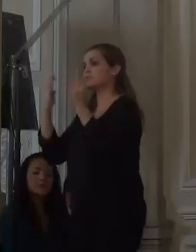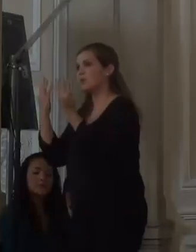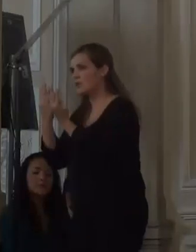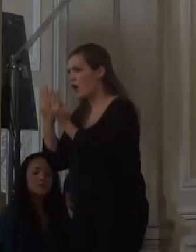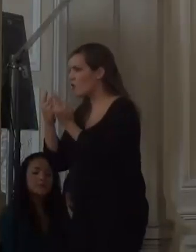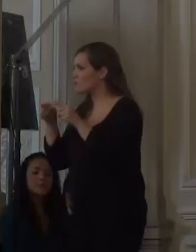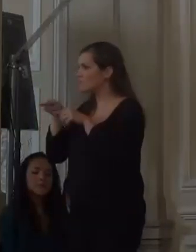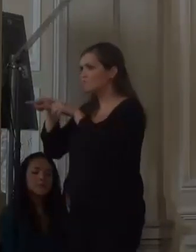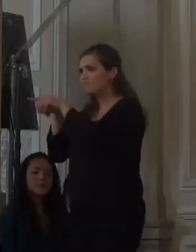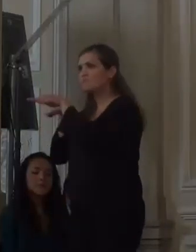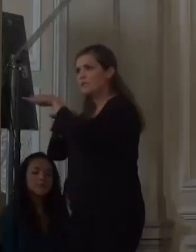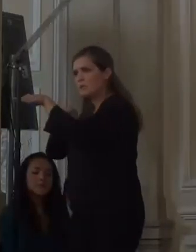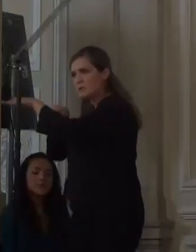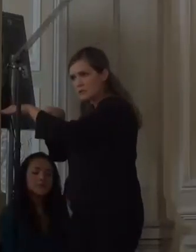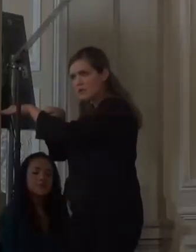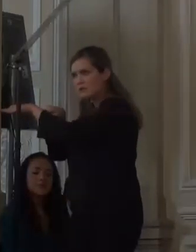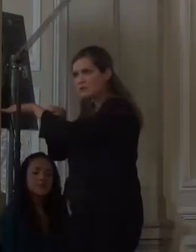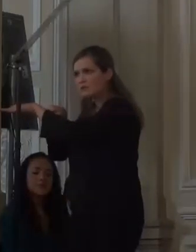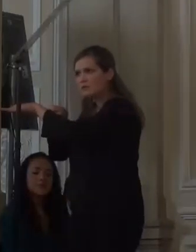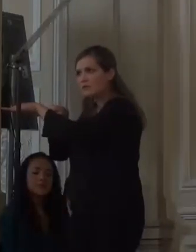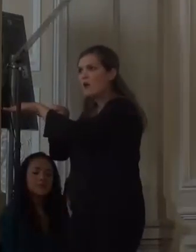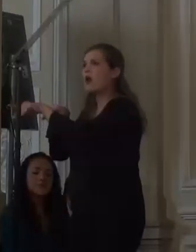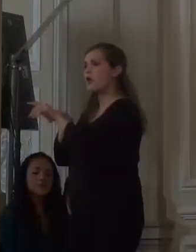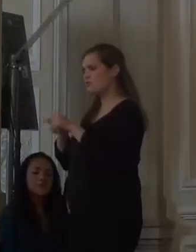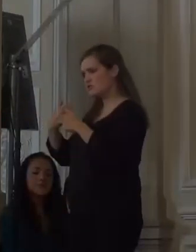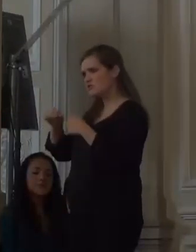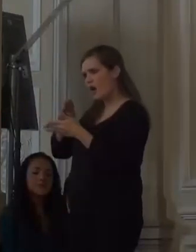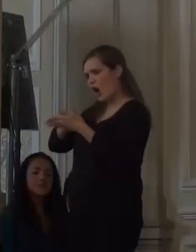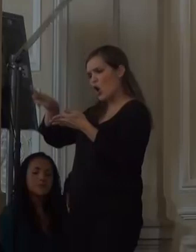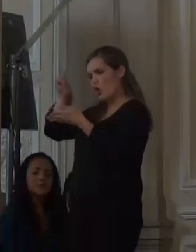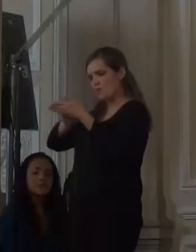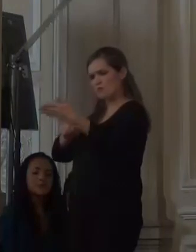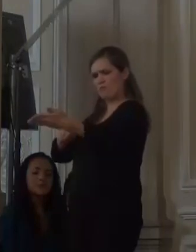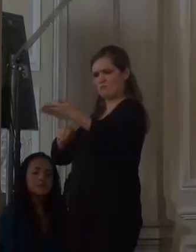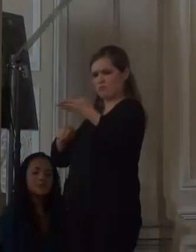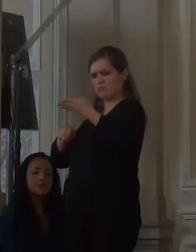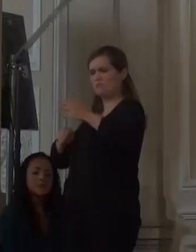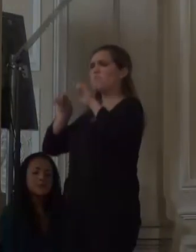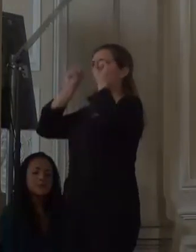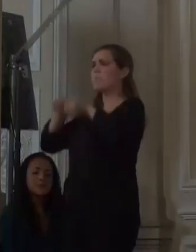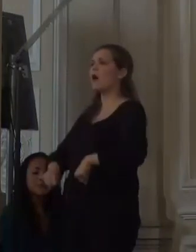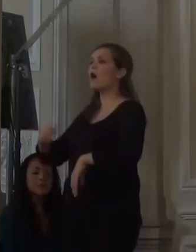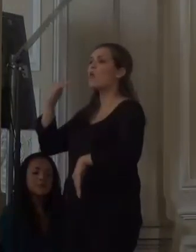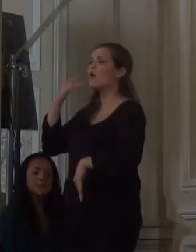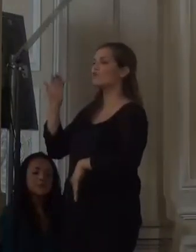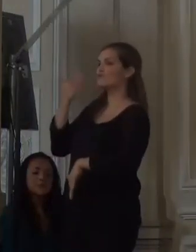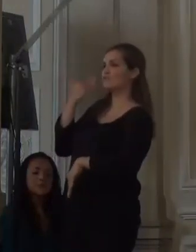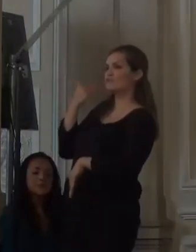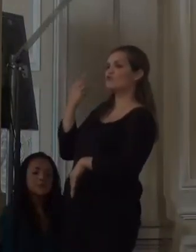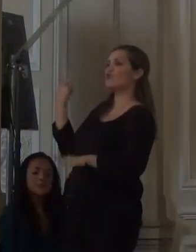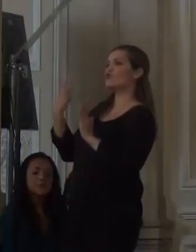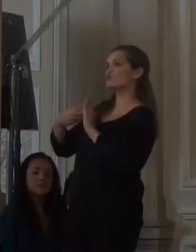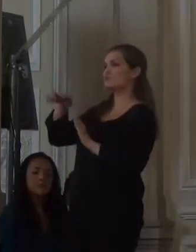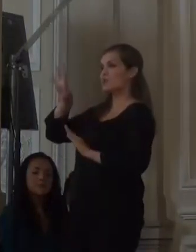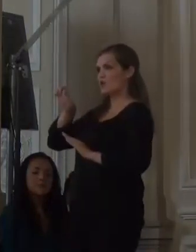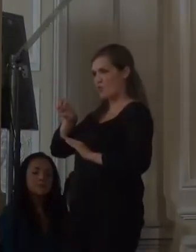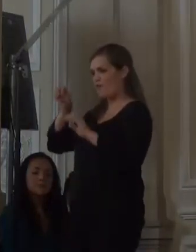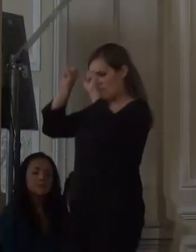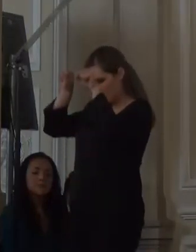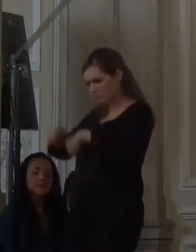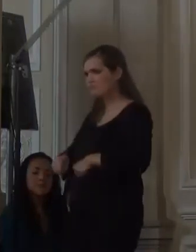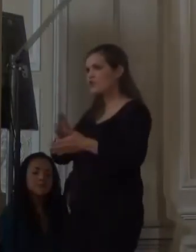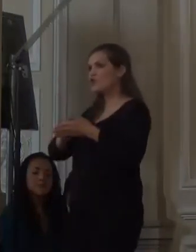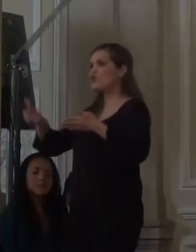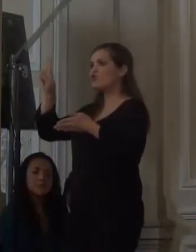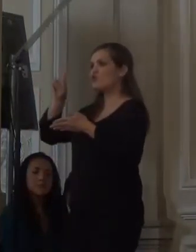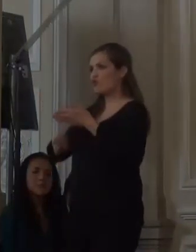representantes aquí presentes, ratificó esta convención en el año 2009 mediante ley de la República, y al